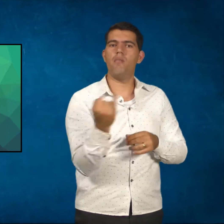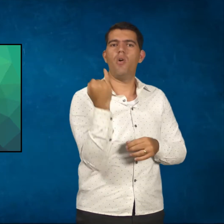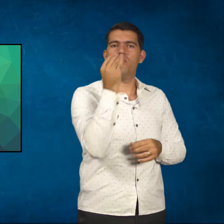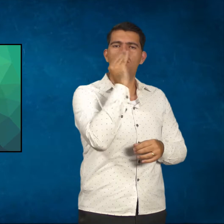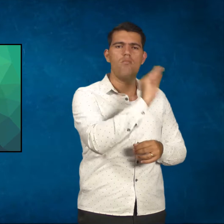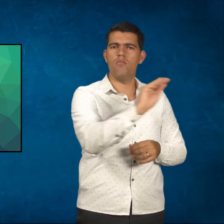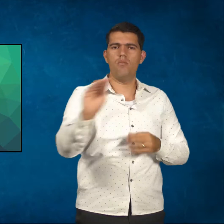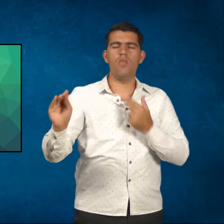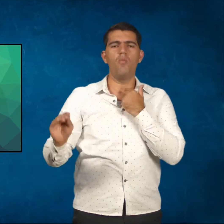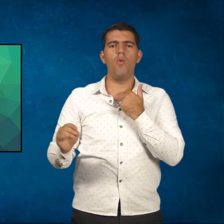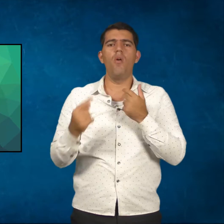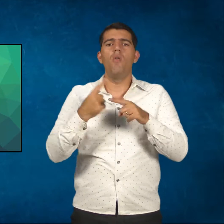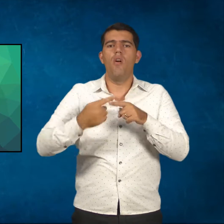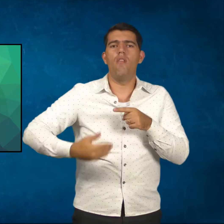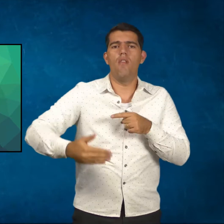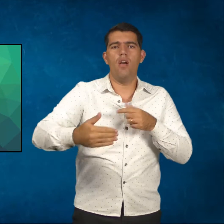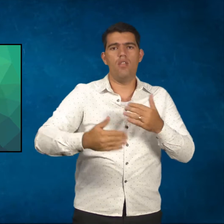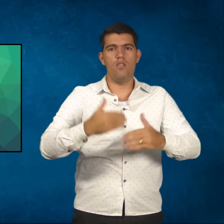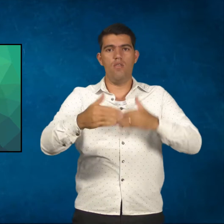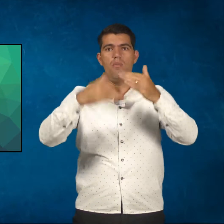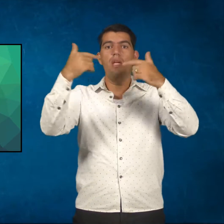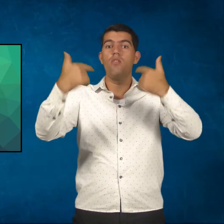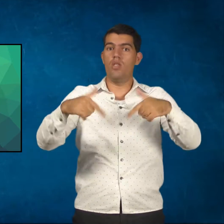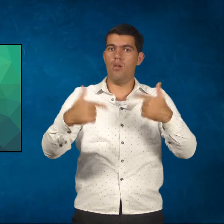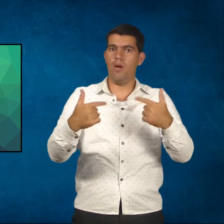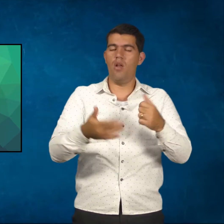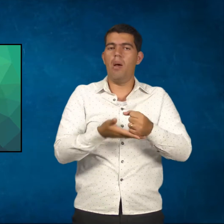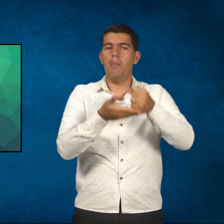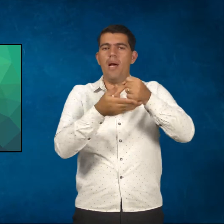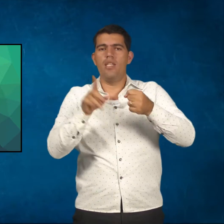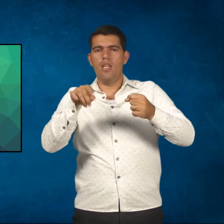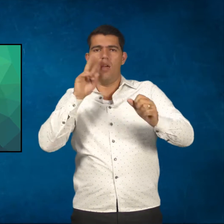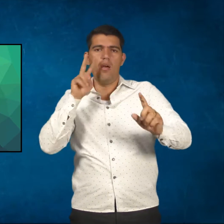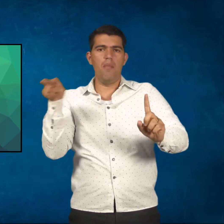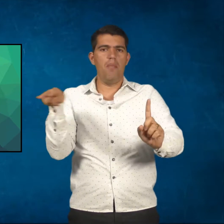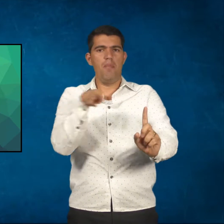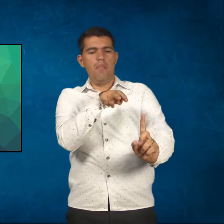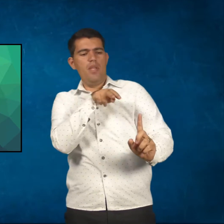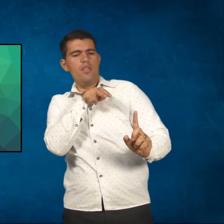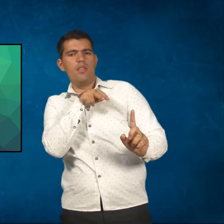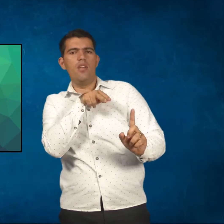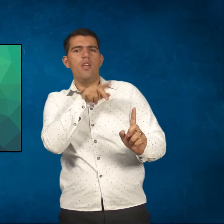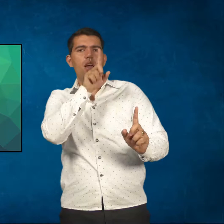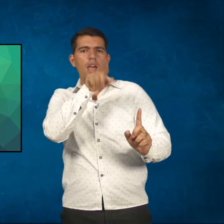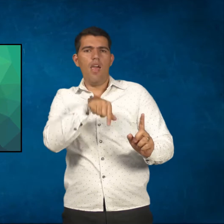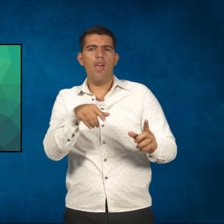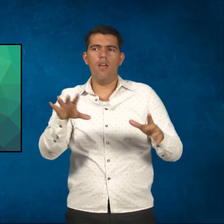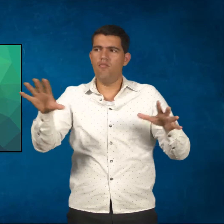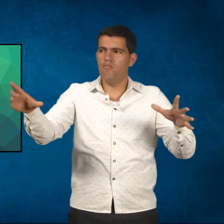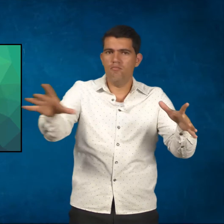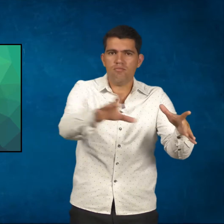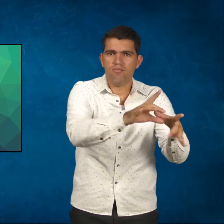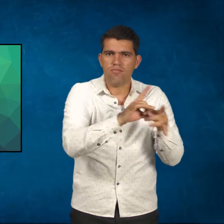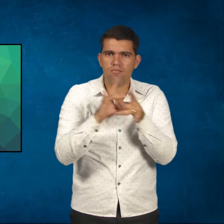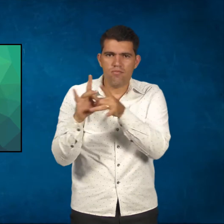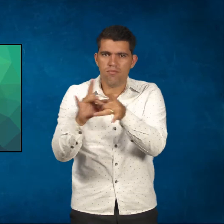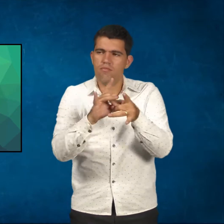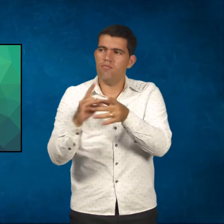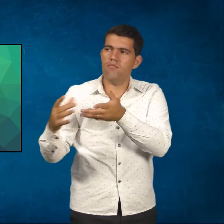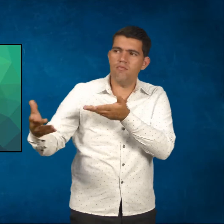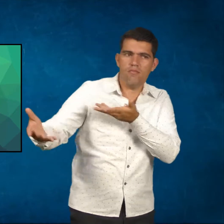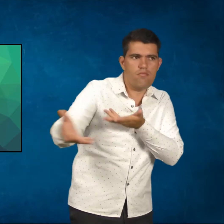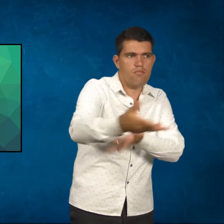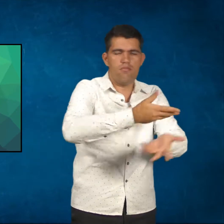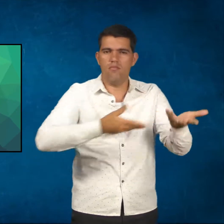para o trabalho, com base em uma perspectiva de que essa integração e de que essa